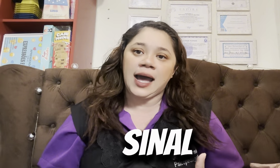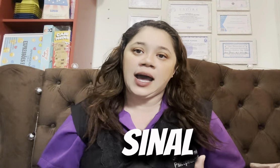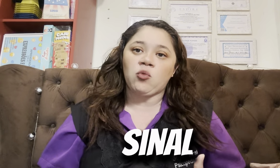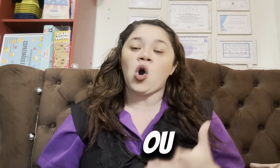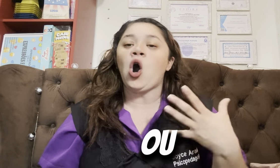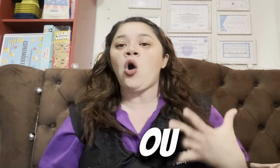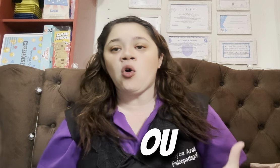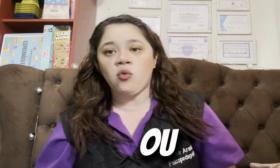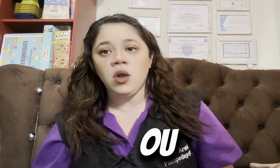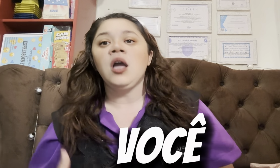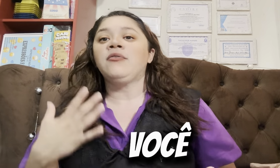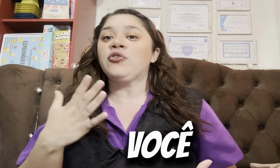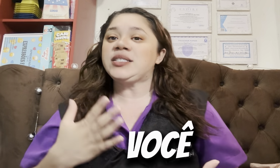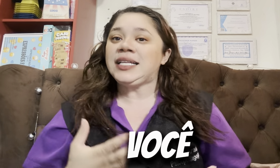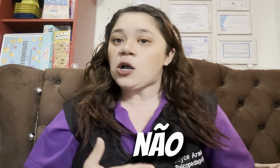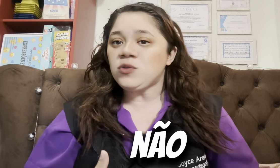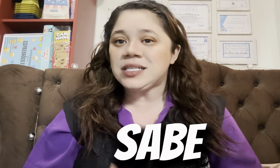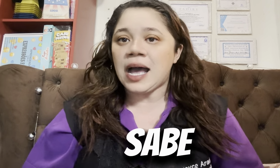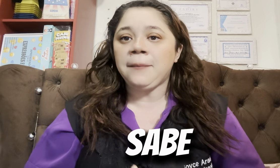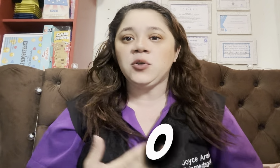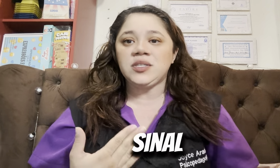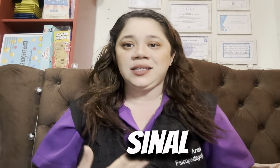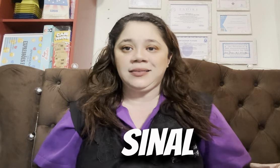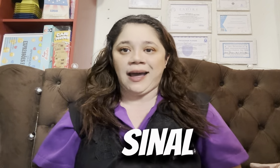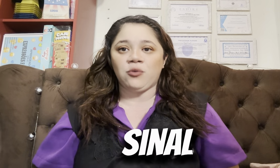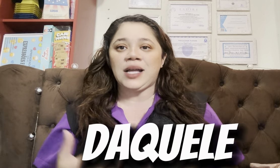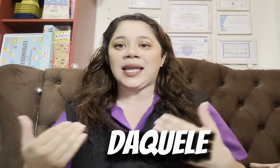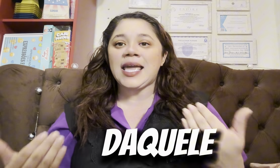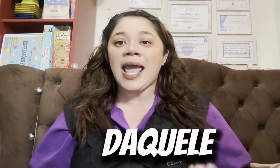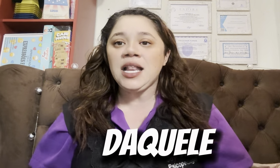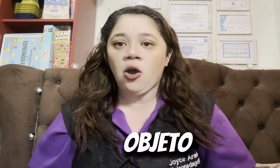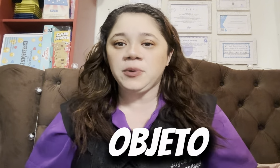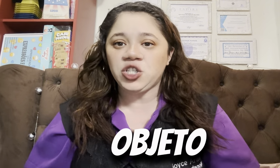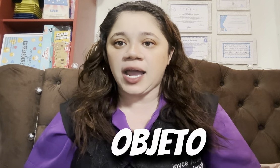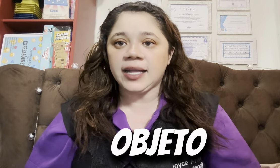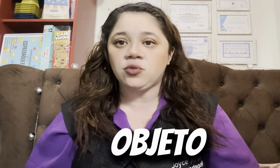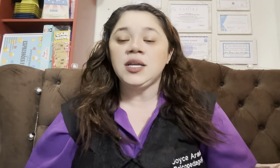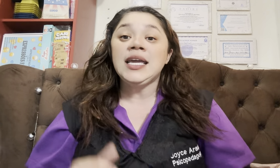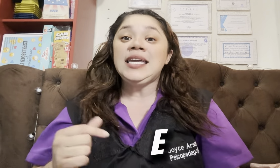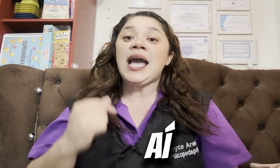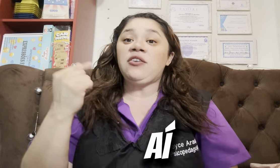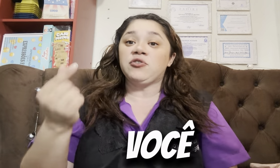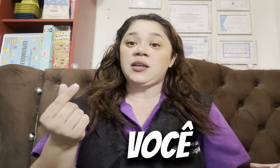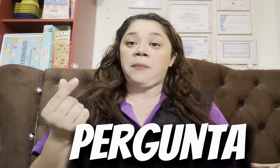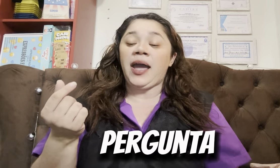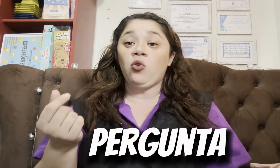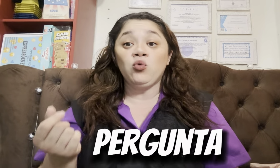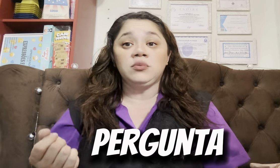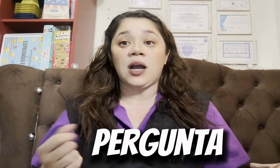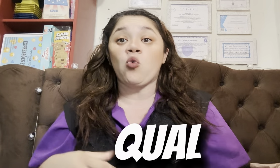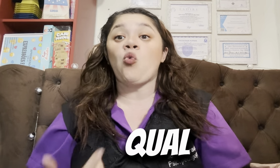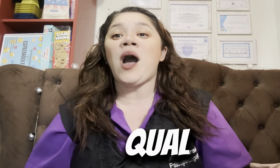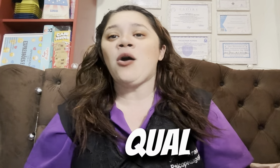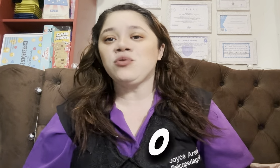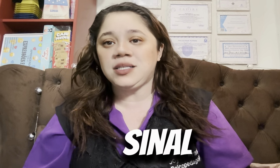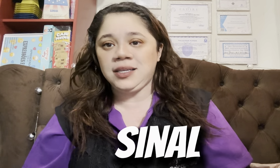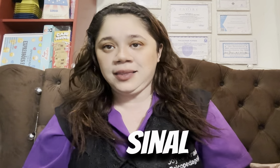sinal ou você não sabe o sinal daquele objeto e aí você pergunta qual o